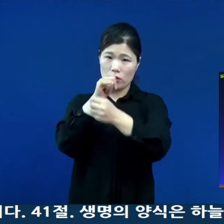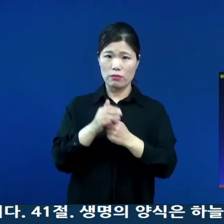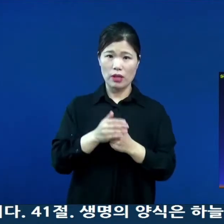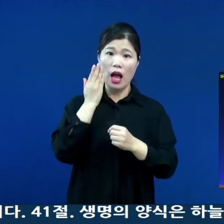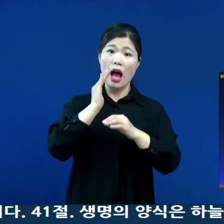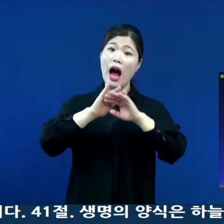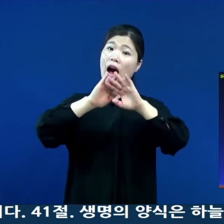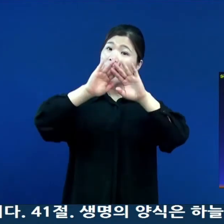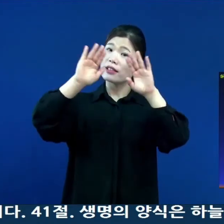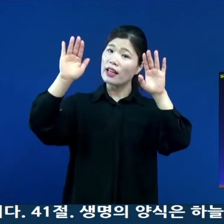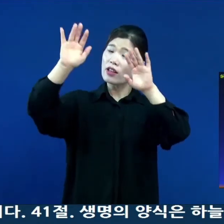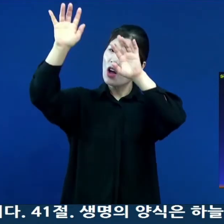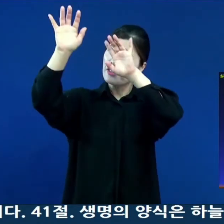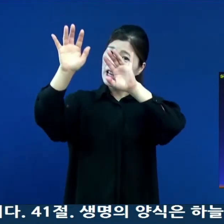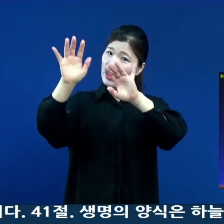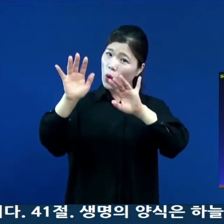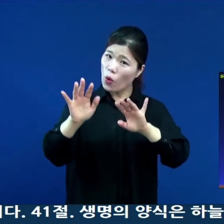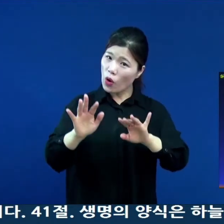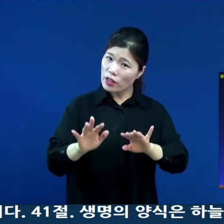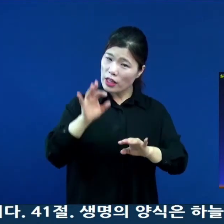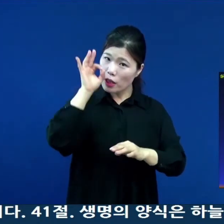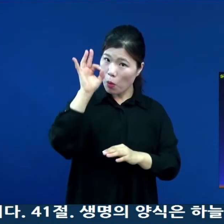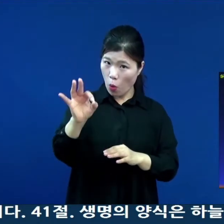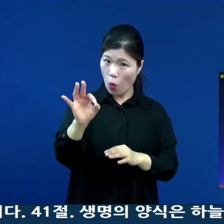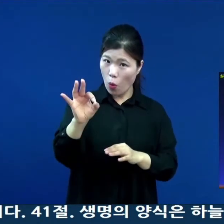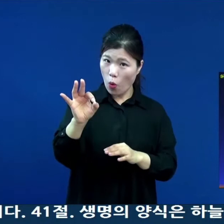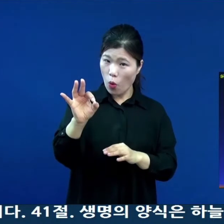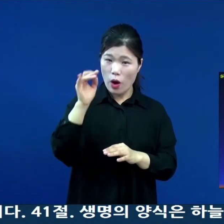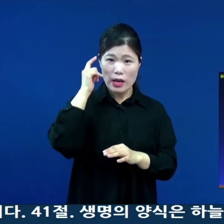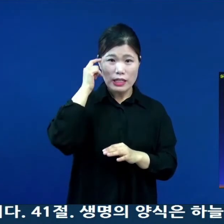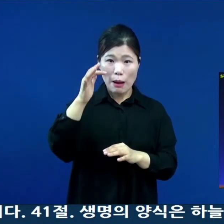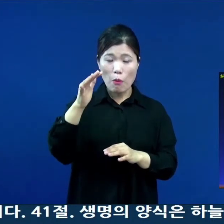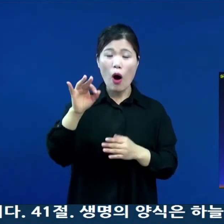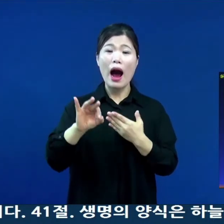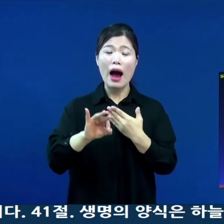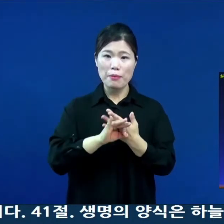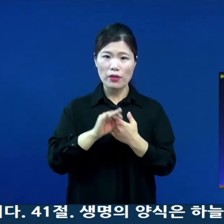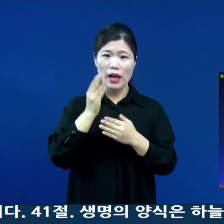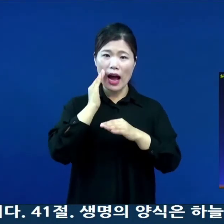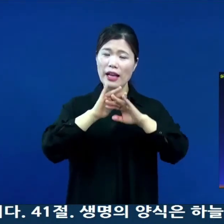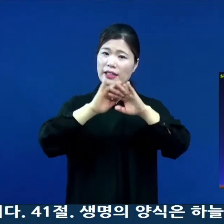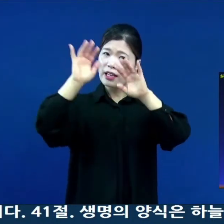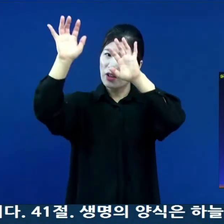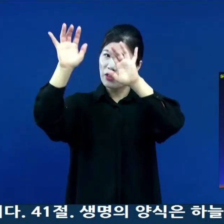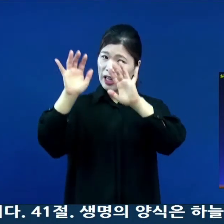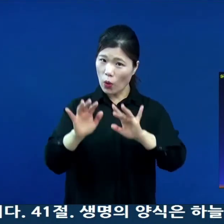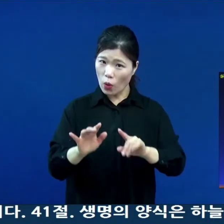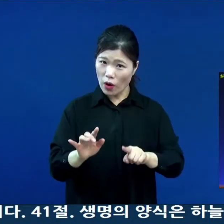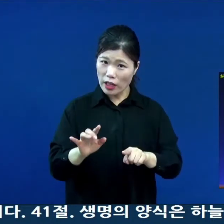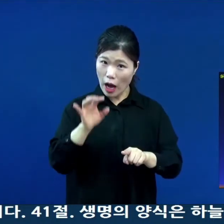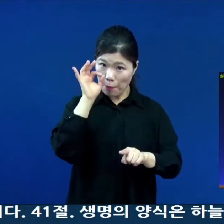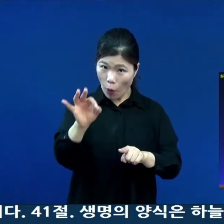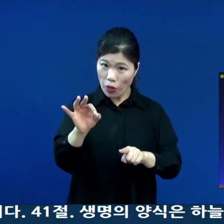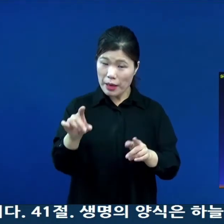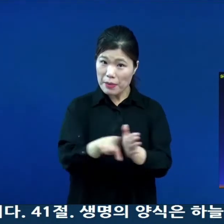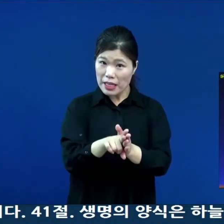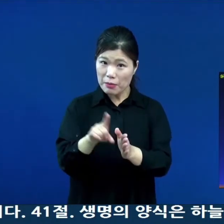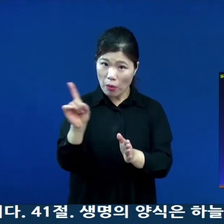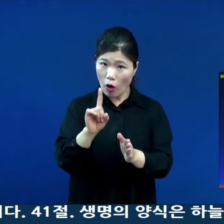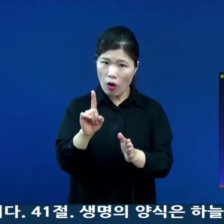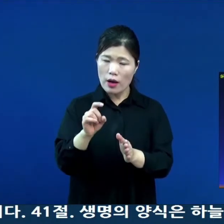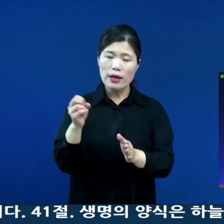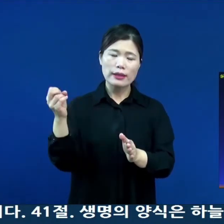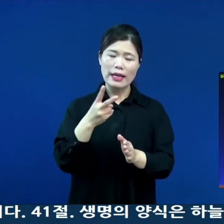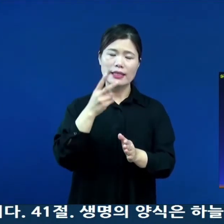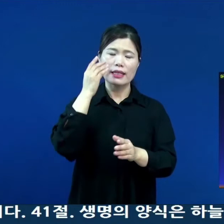내려온 것을 사모하고 하늘에서 내려온 걸 보게 되면, 그 하늘에서 내려온 것을 본 믿음을 가진 사람을 다시